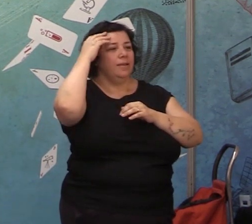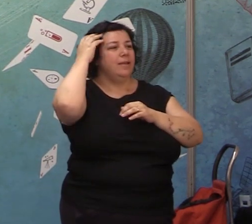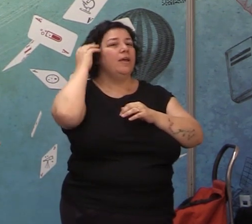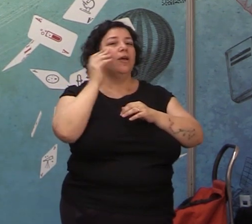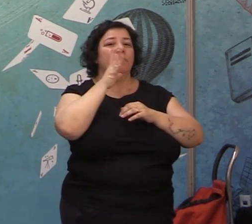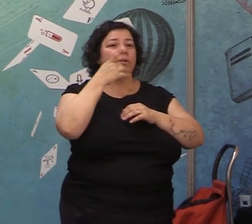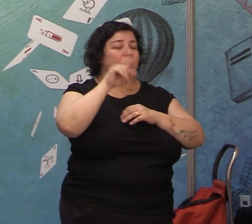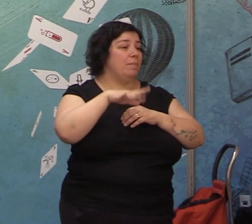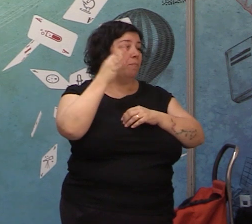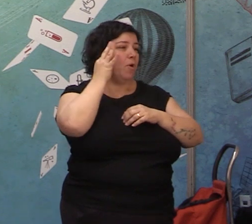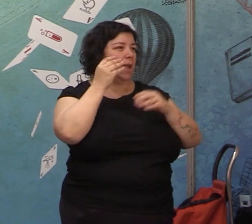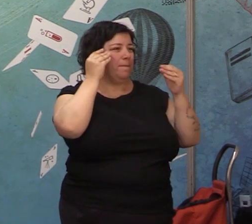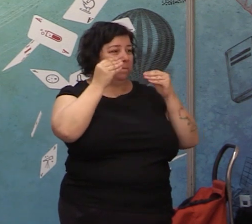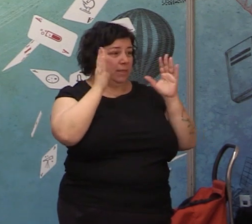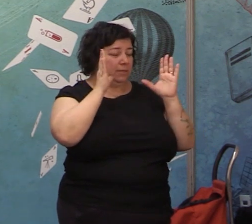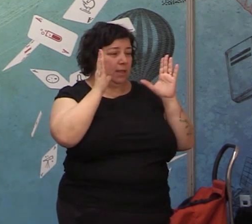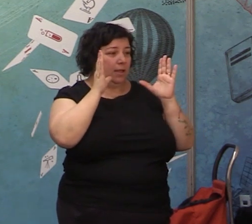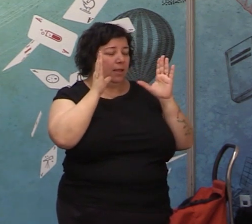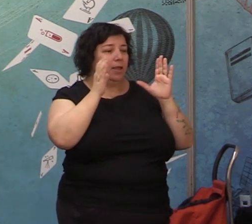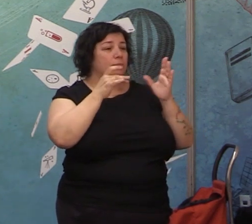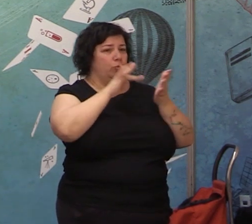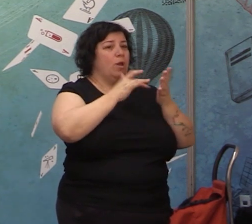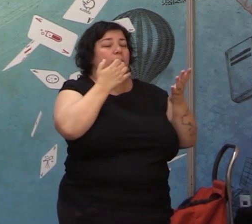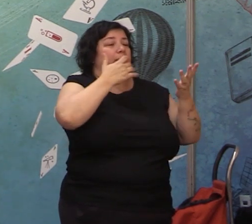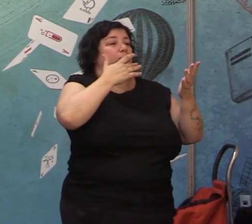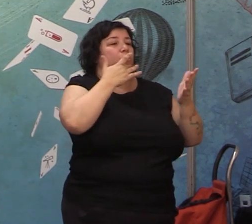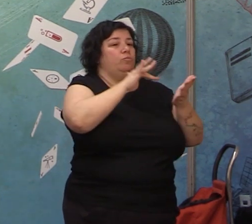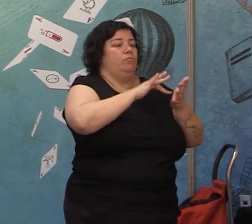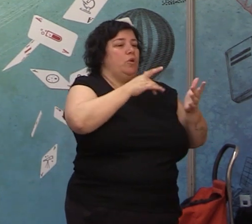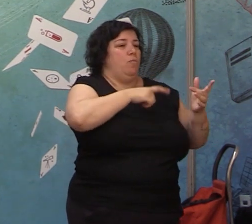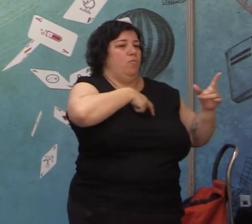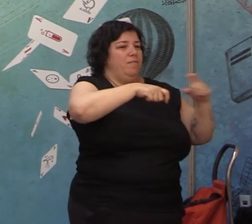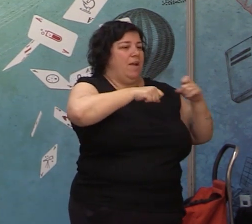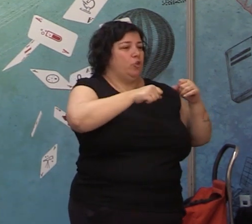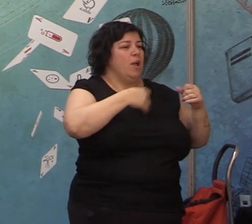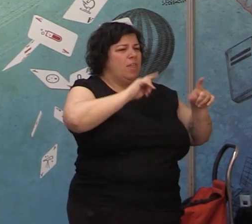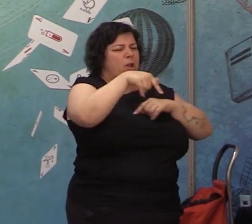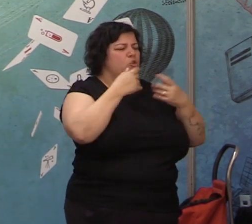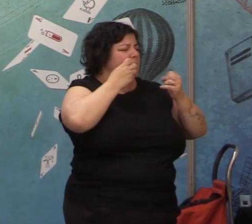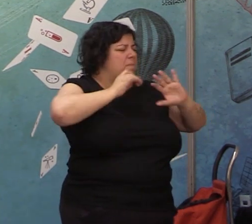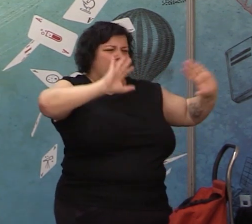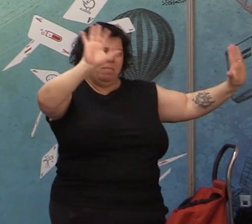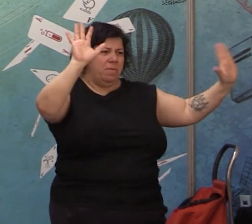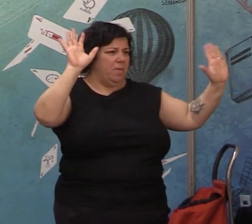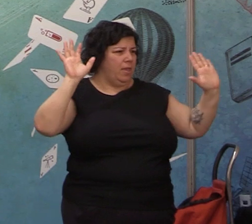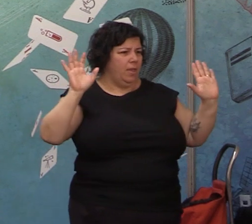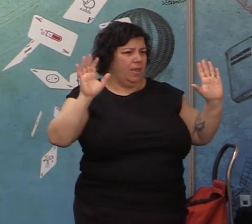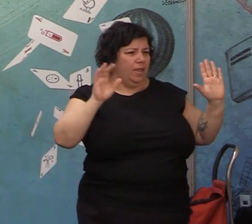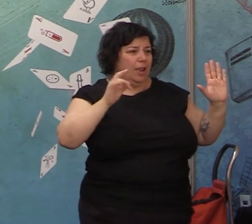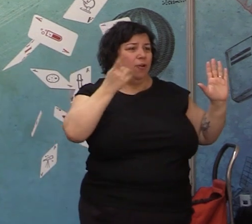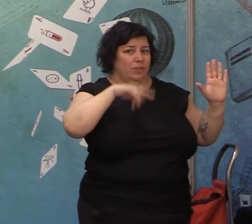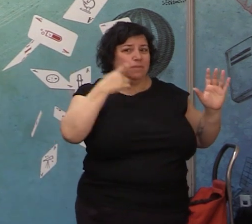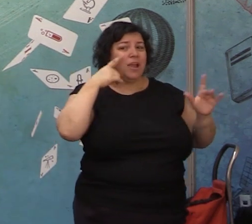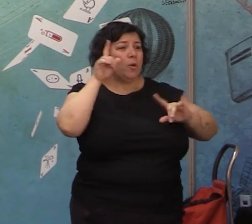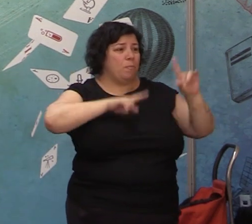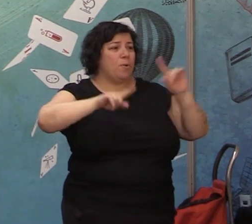Porque la mujer piensa, aún después de haberle dado un infarto, que no pasa nada, que ella ya está bien. Y luego mira todo el problema que